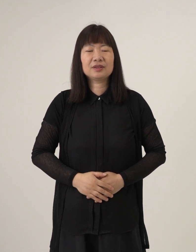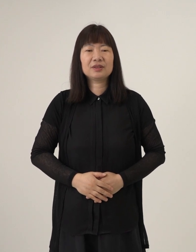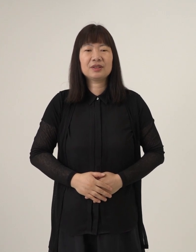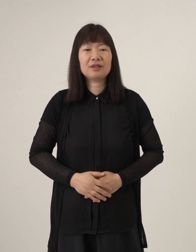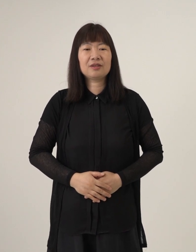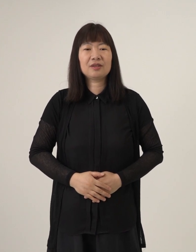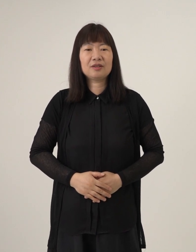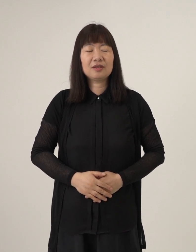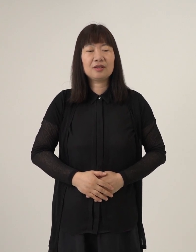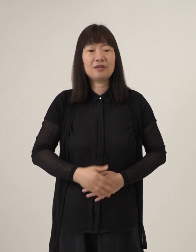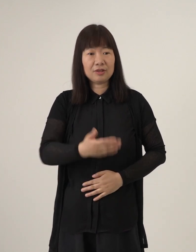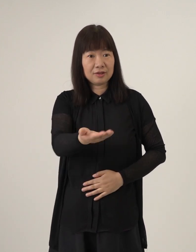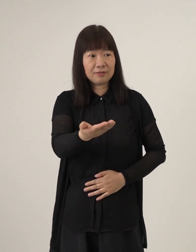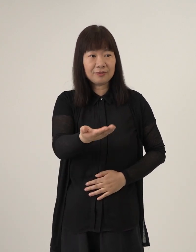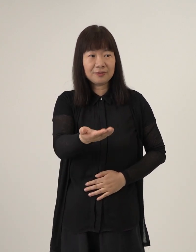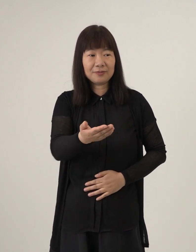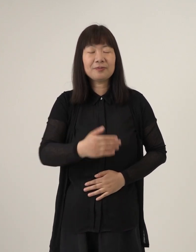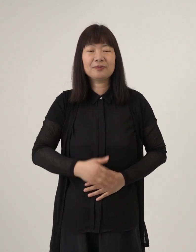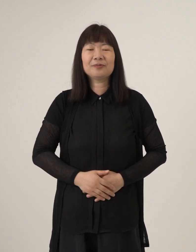당신이